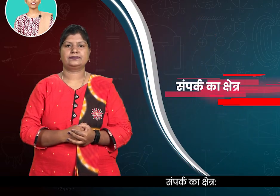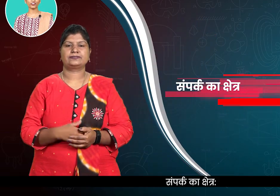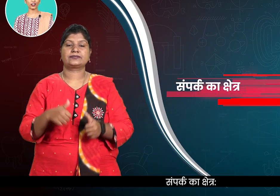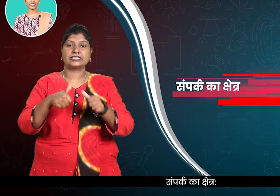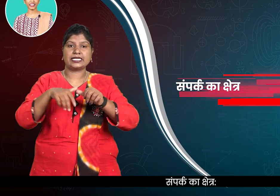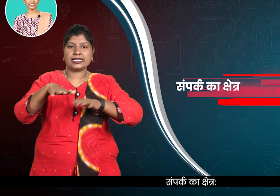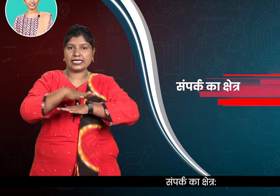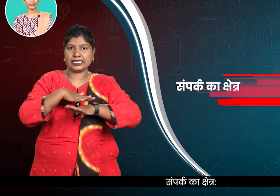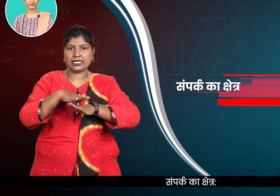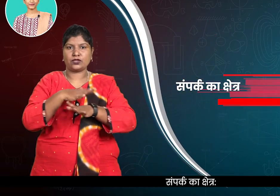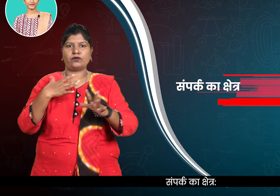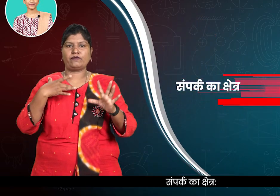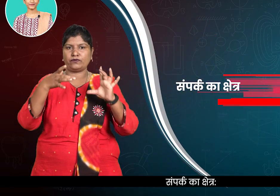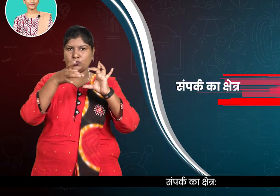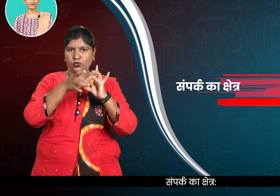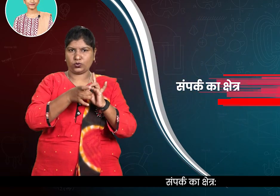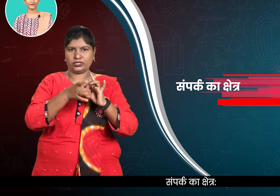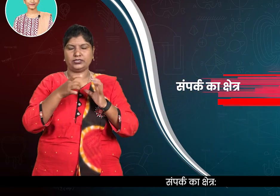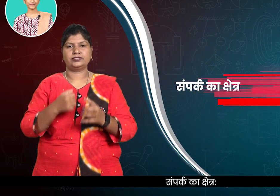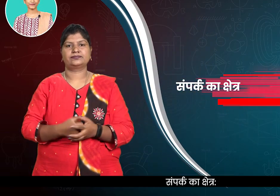संपर का क्षेतर